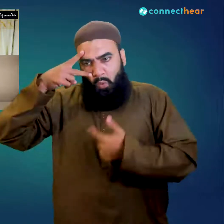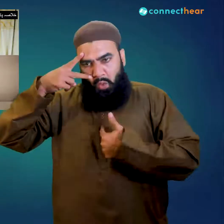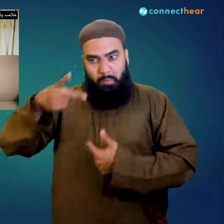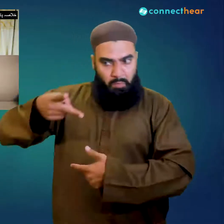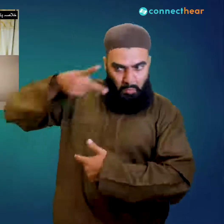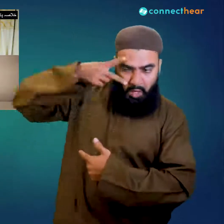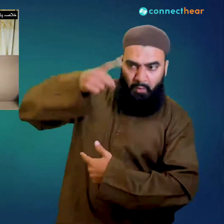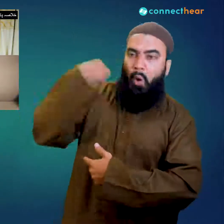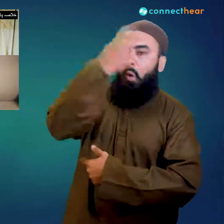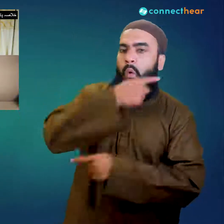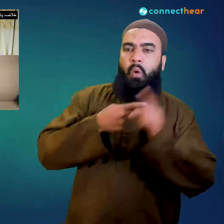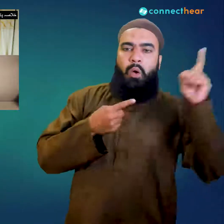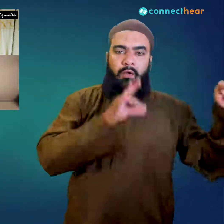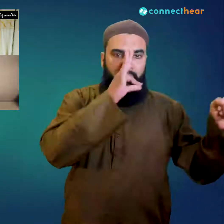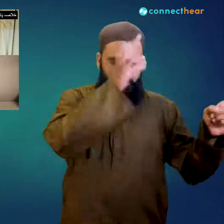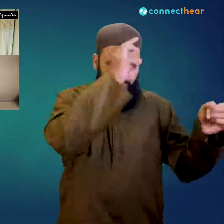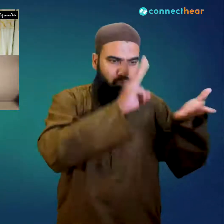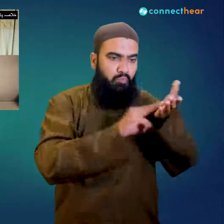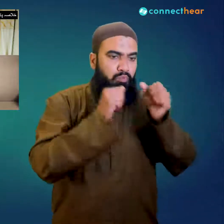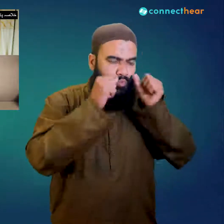بنائی جائے گی۔